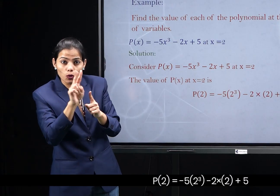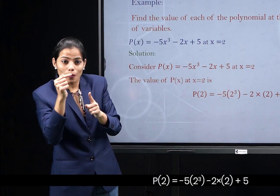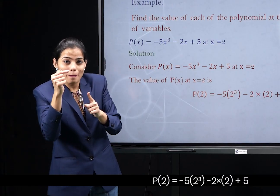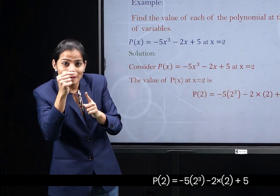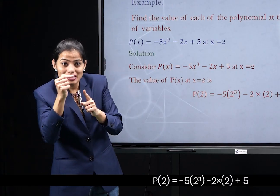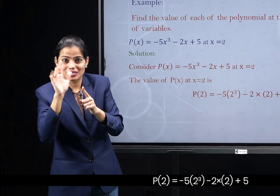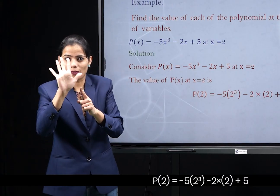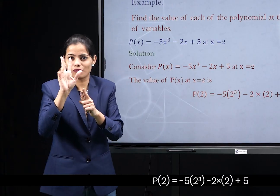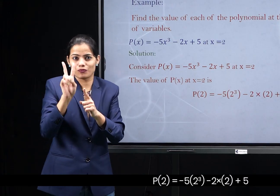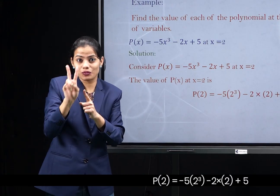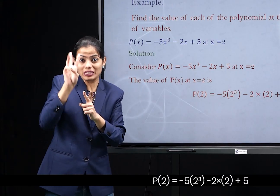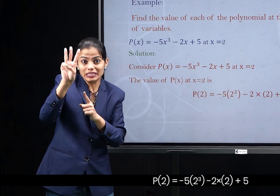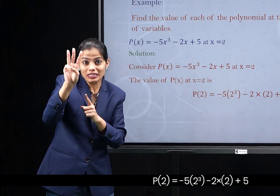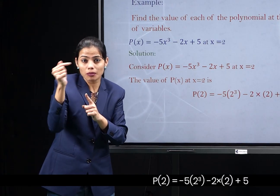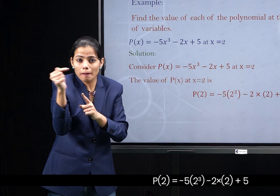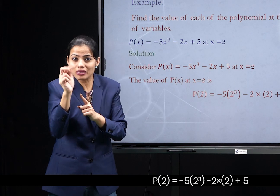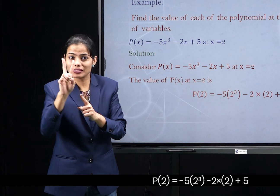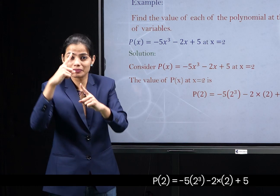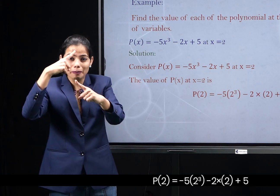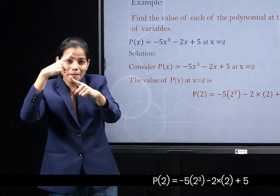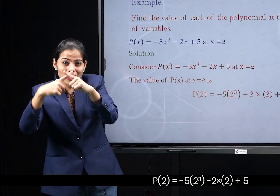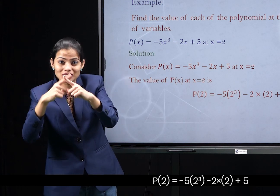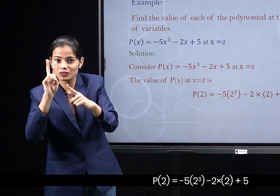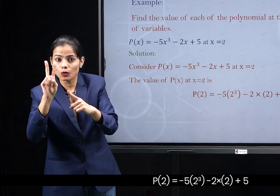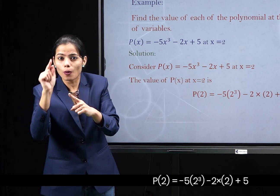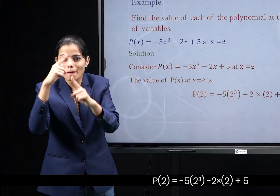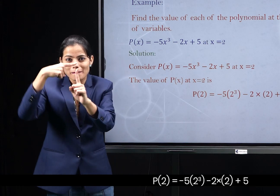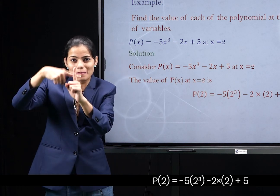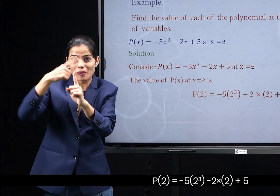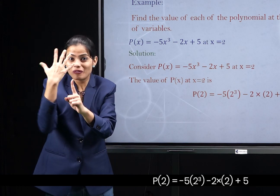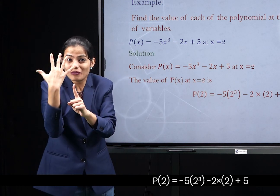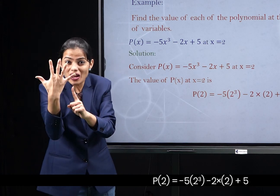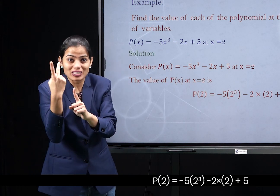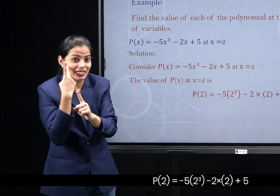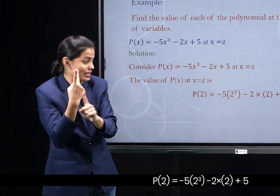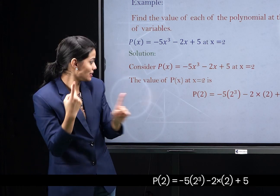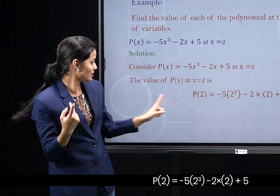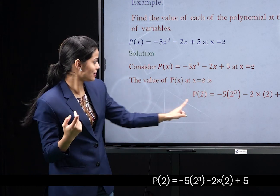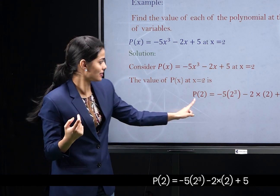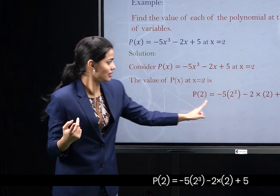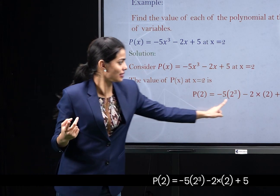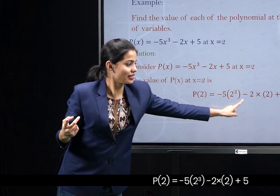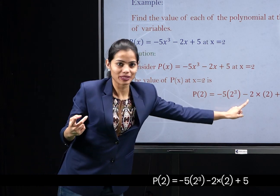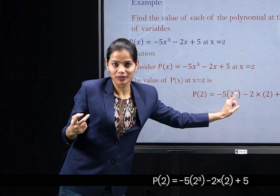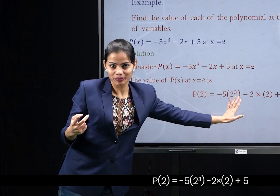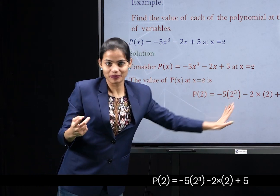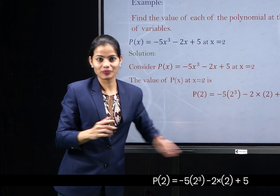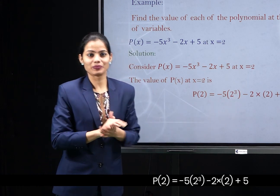2 சமன் -5 23 -2 பெருக்கல் 2 கூட்டல் 5